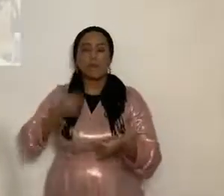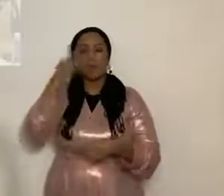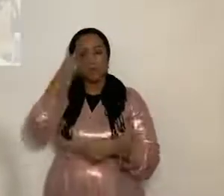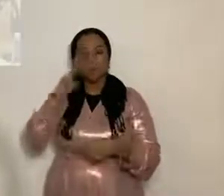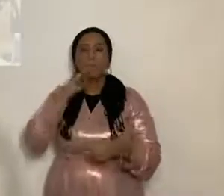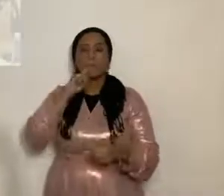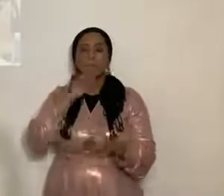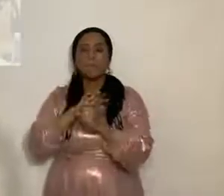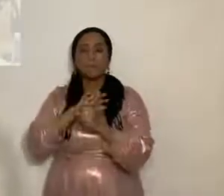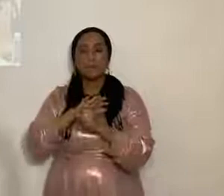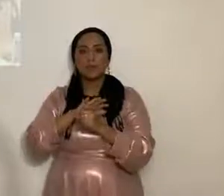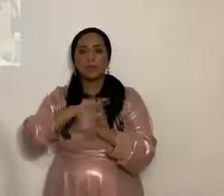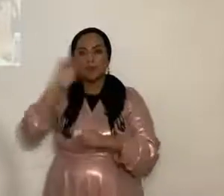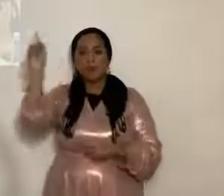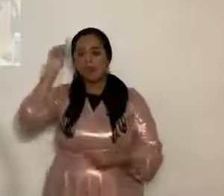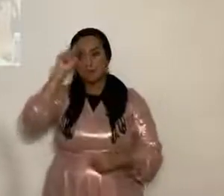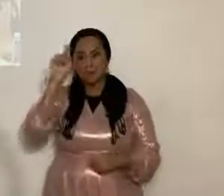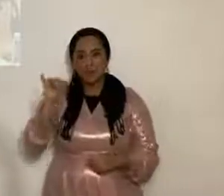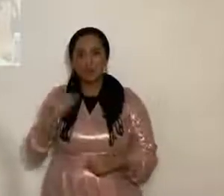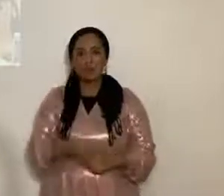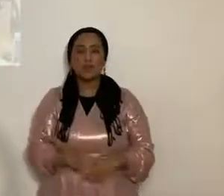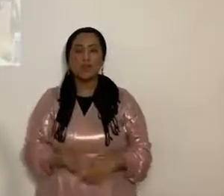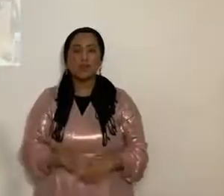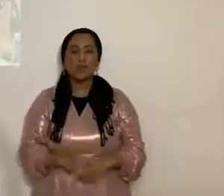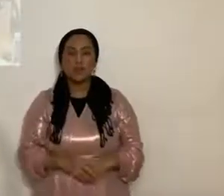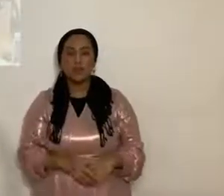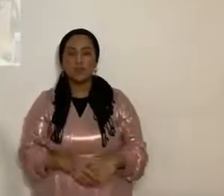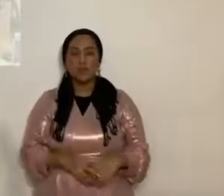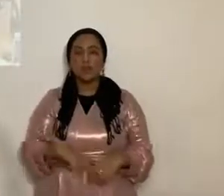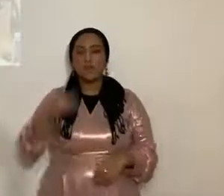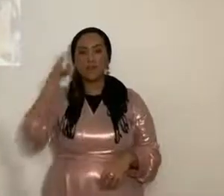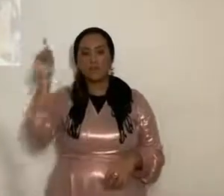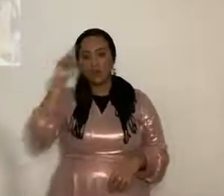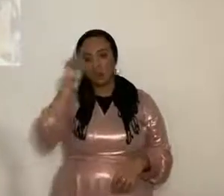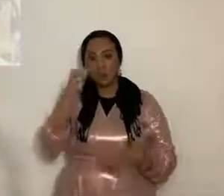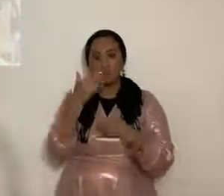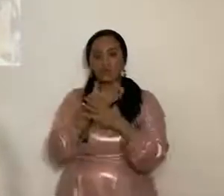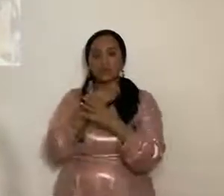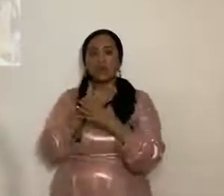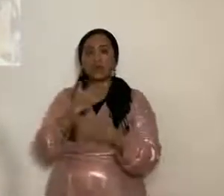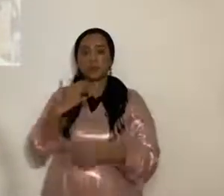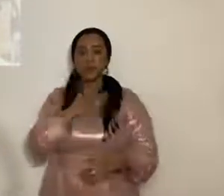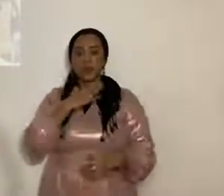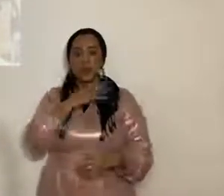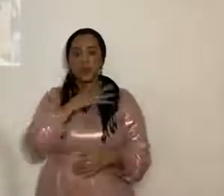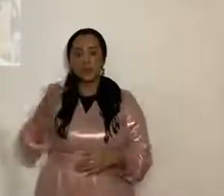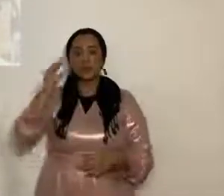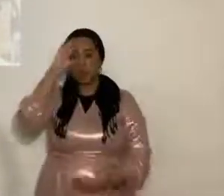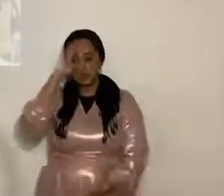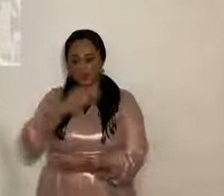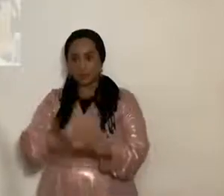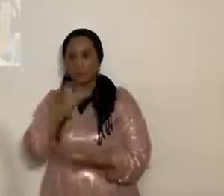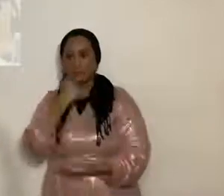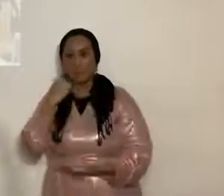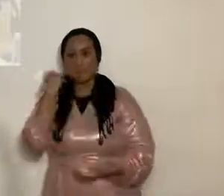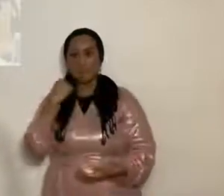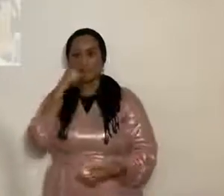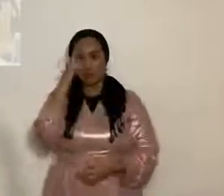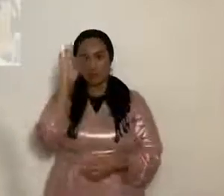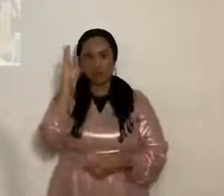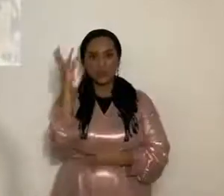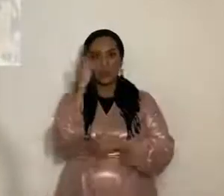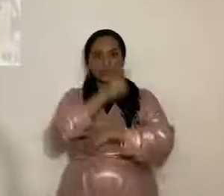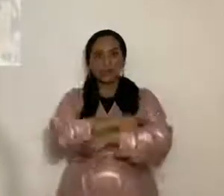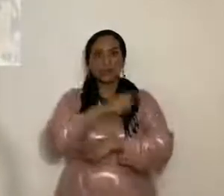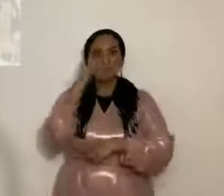pacto perpetuo. Señal es para siempre entre mí y los hijos de Israel, porque 6 días